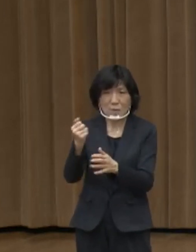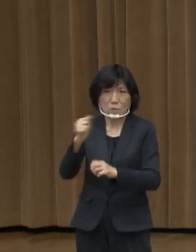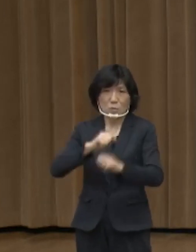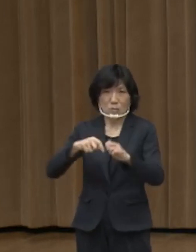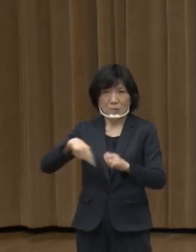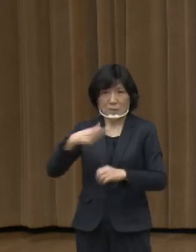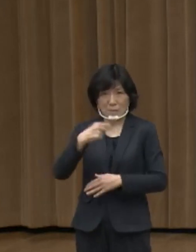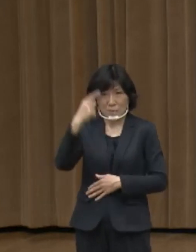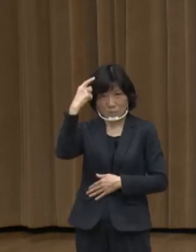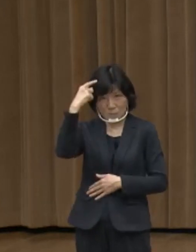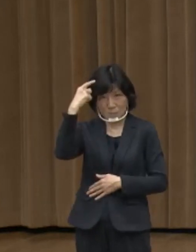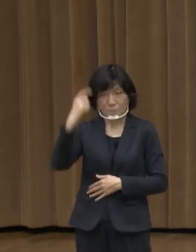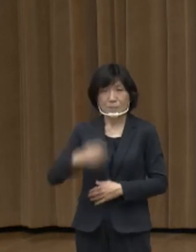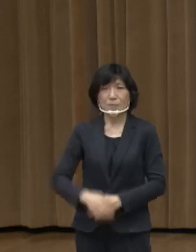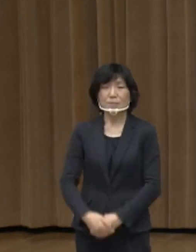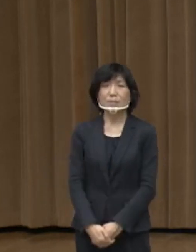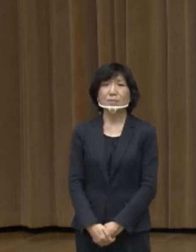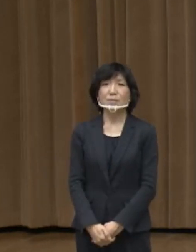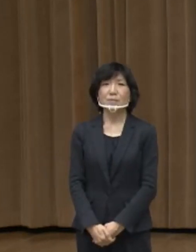えているところであります。